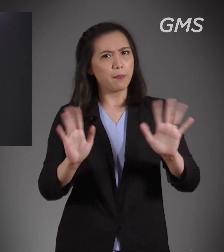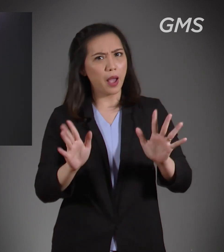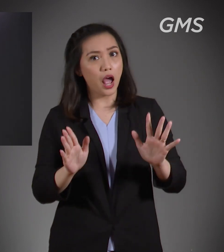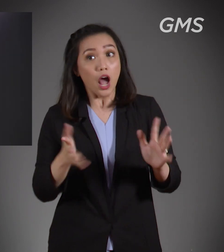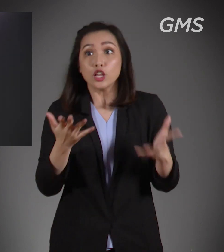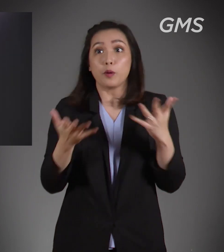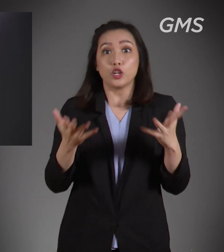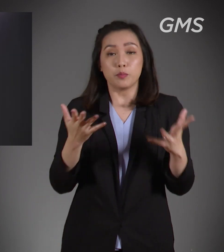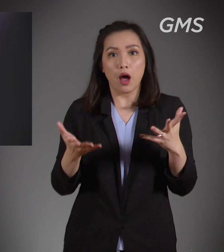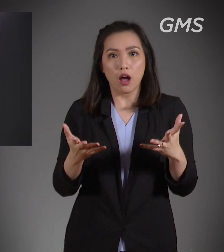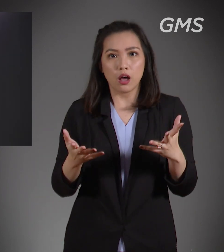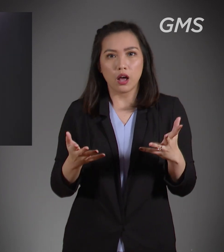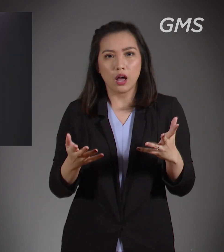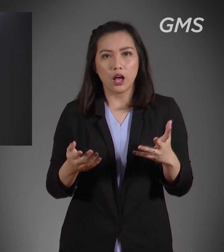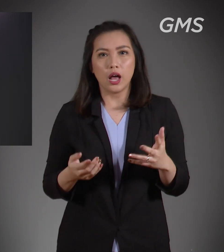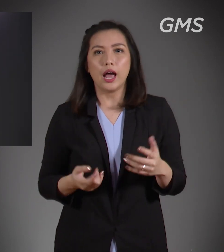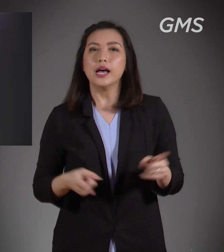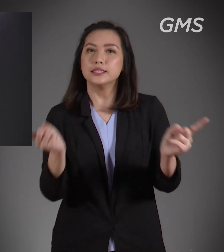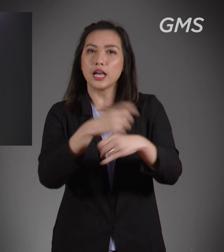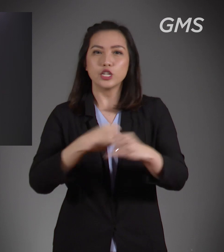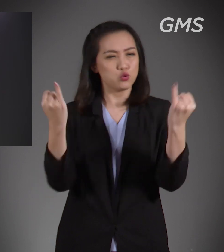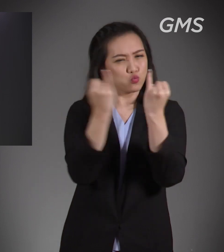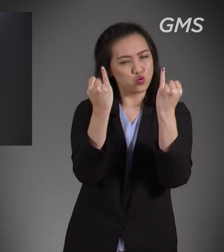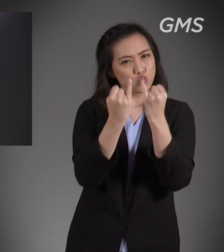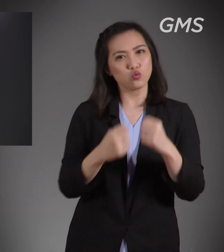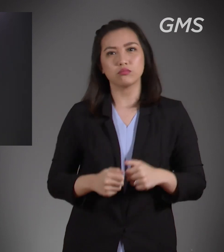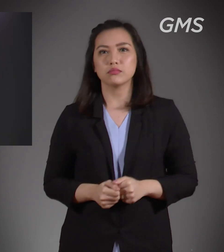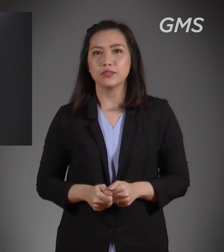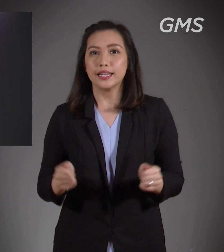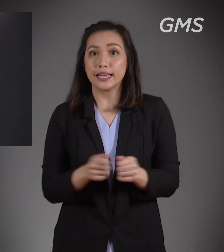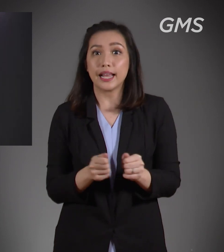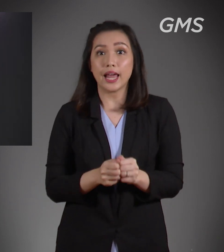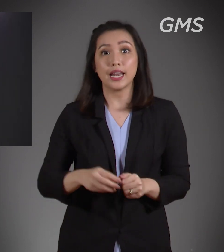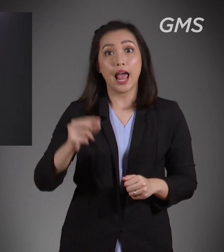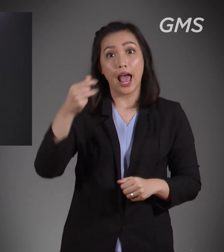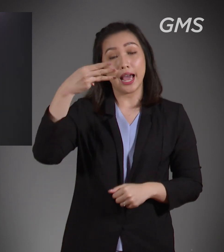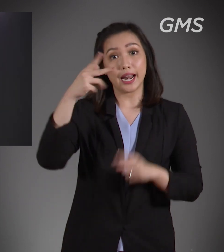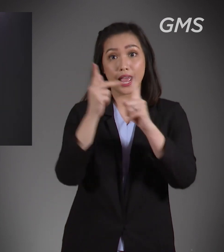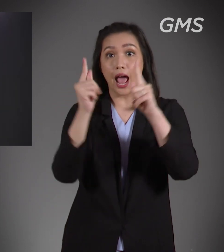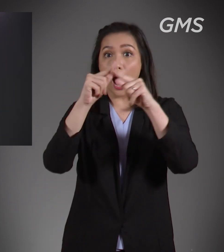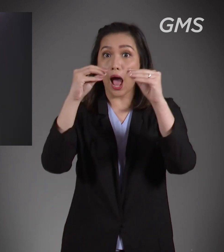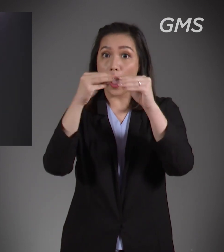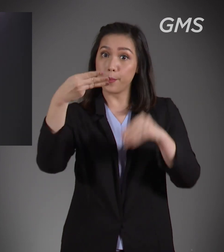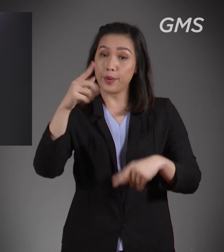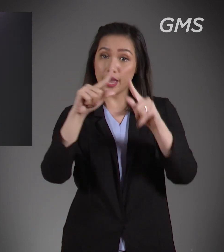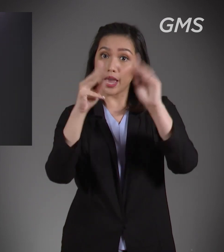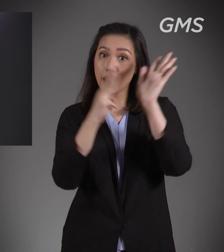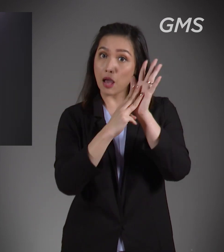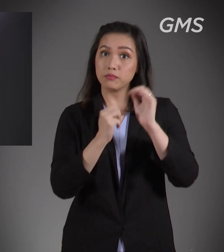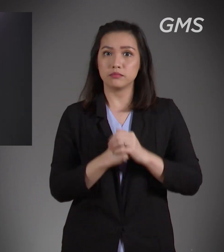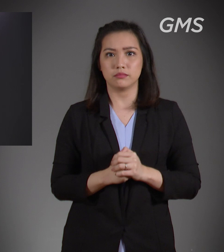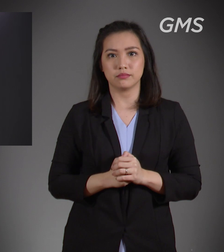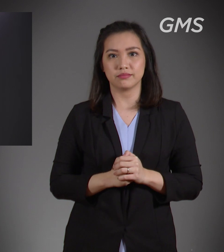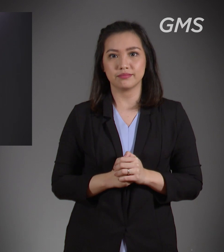diangkat dari Rehabeam, perlindungan ilahi, favor gak ada. Orang yang tadinya baik sama Israel, sama